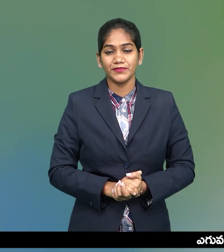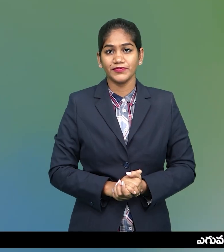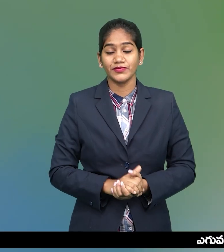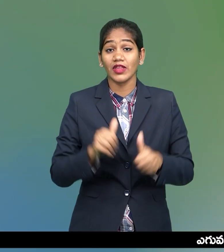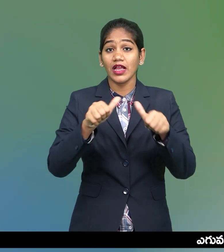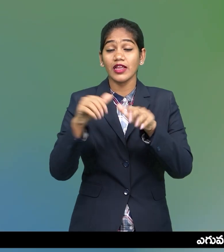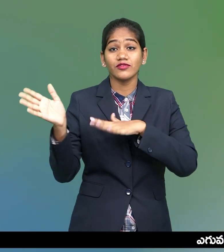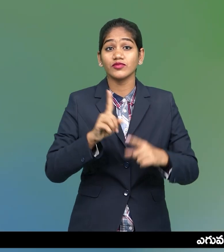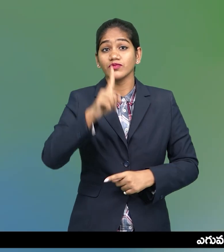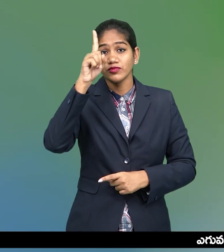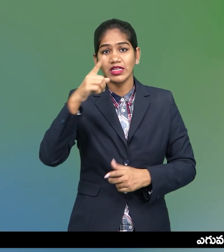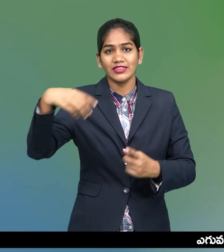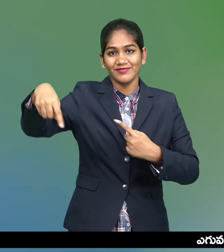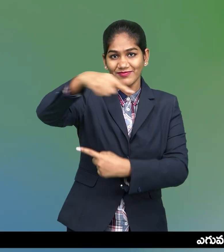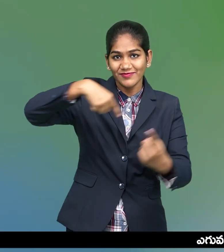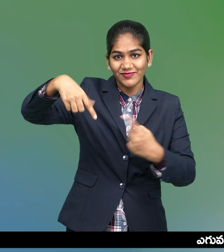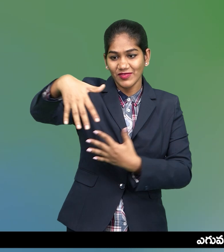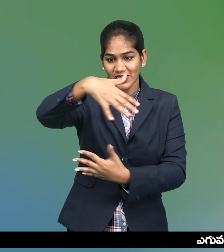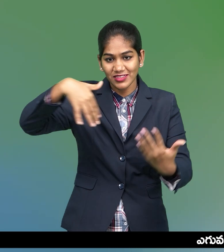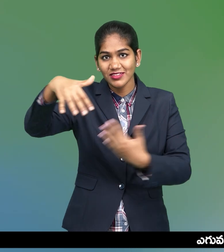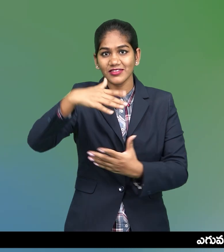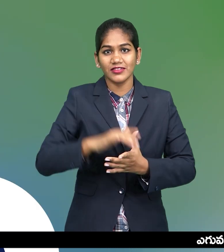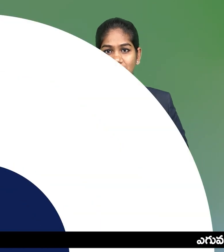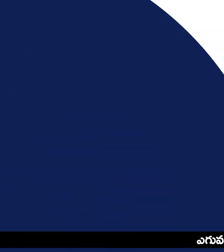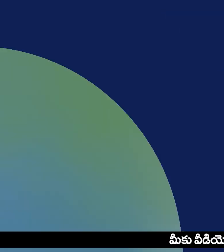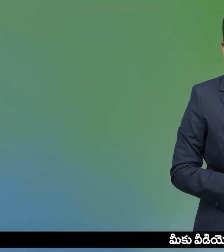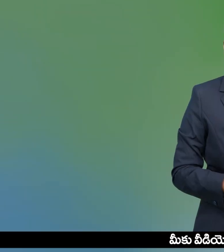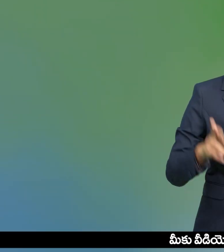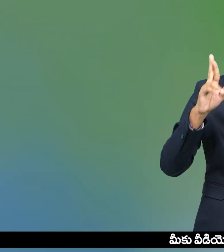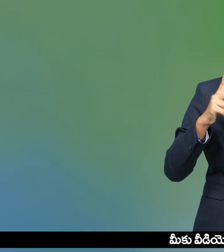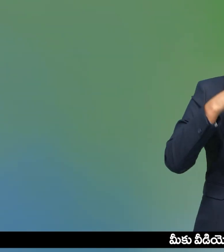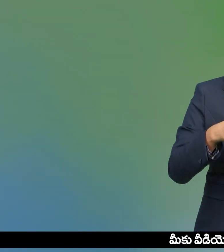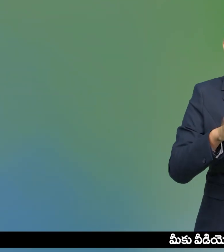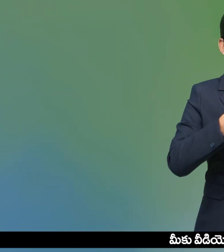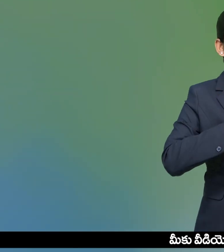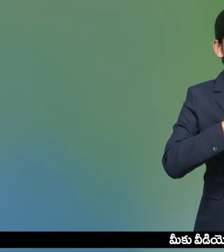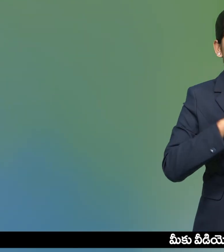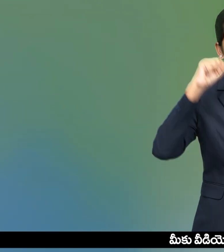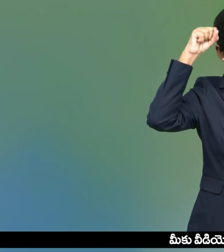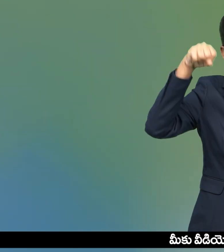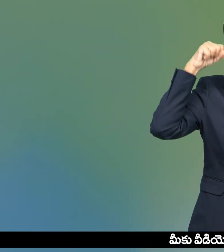ఎగువ వాతావరణ ప్రసరణ. మీకు వీడియో నచ్చిందని ఆశిస్తున్నాను.